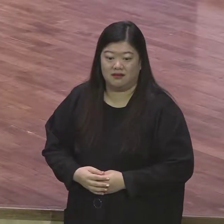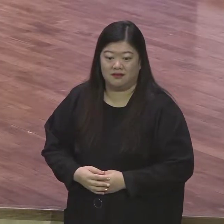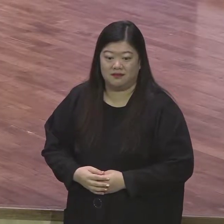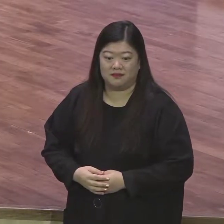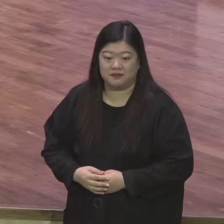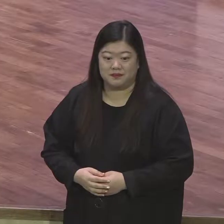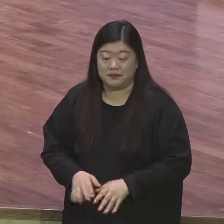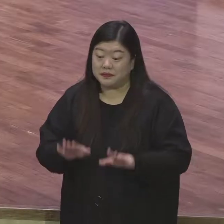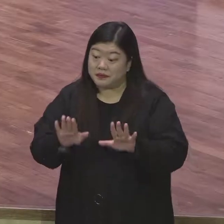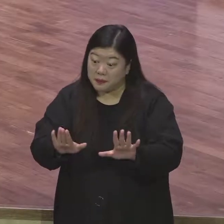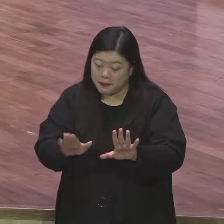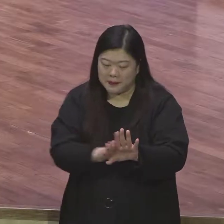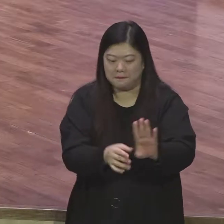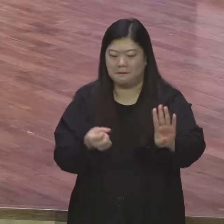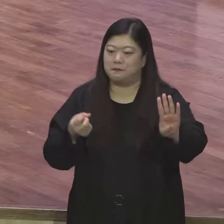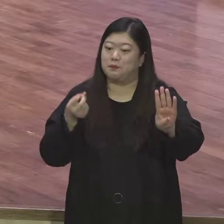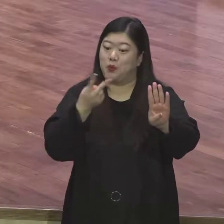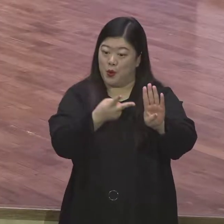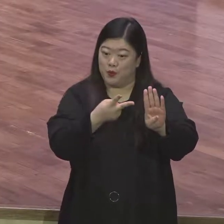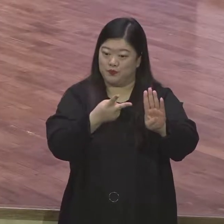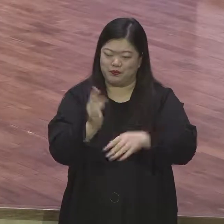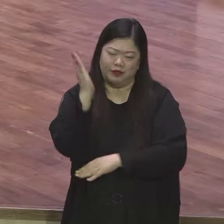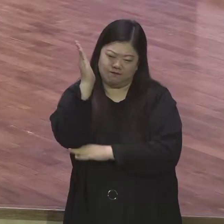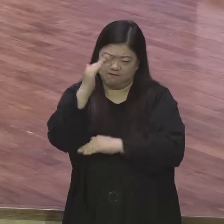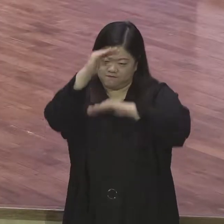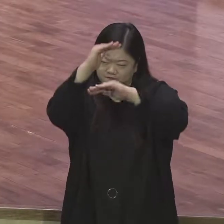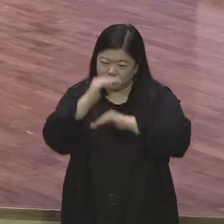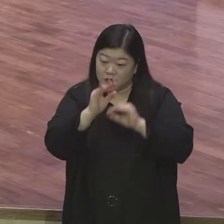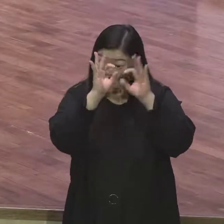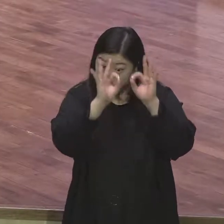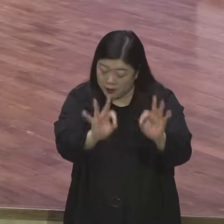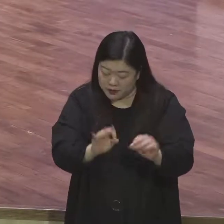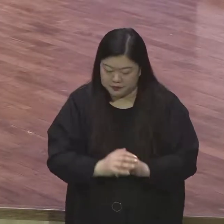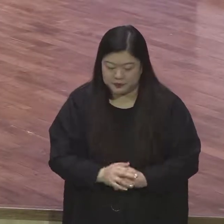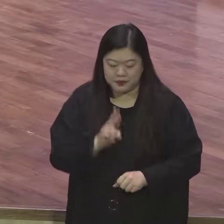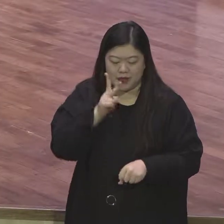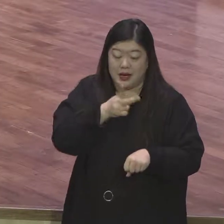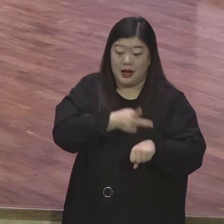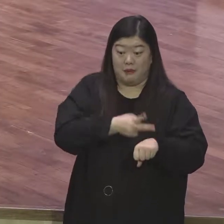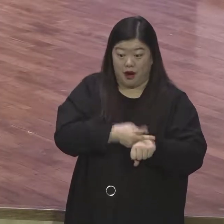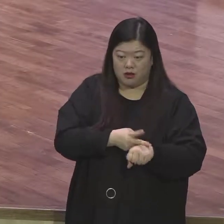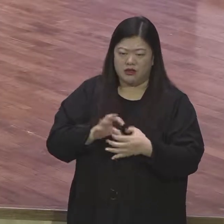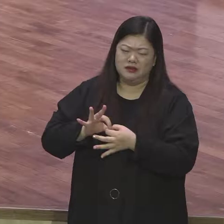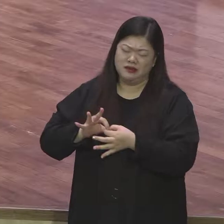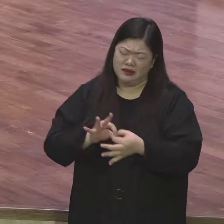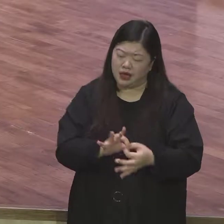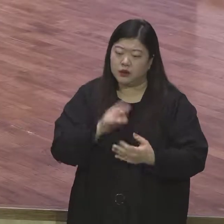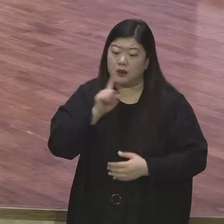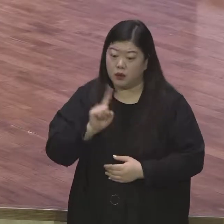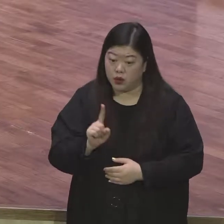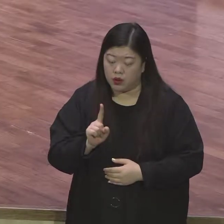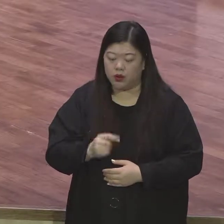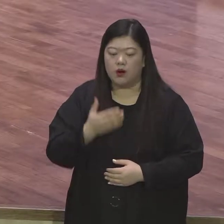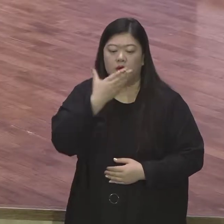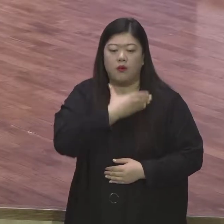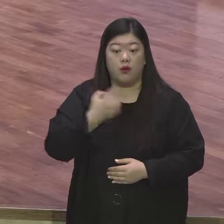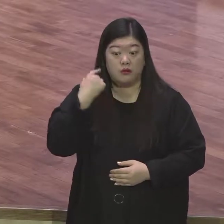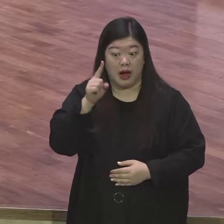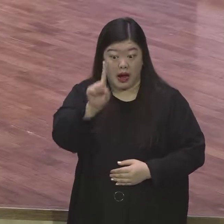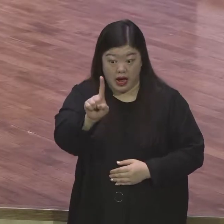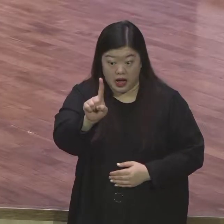매주 우리가 빌립보서 말씀을 통해서 사도 바울처럼 하나님 복음만이 나의 기쁨이 되게 하여